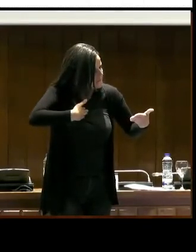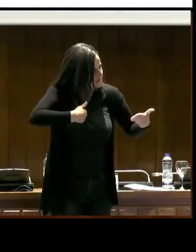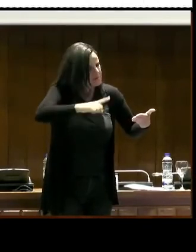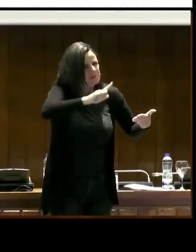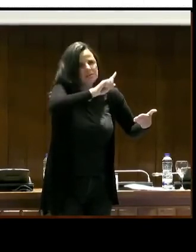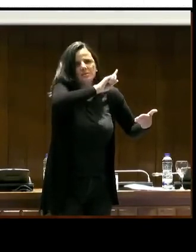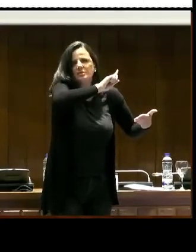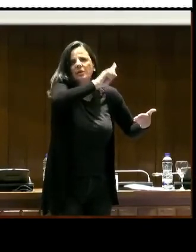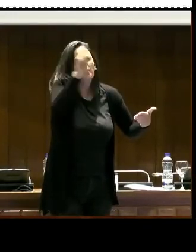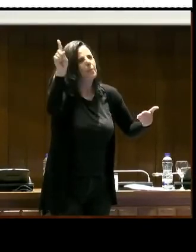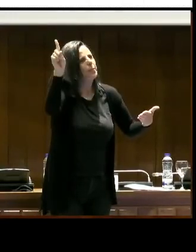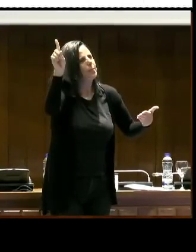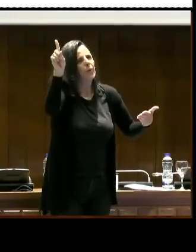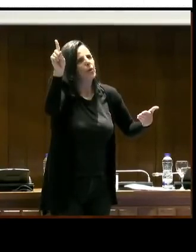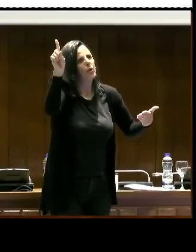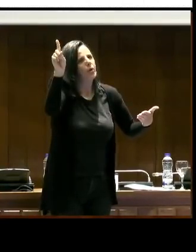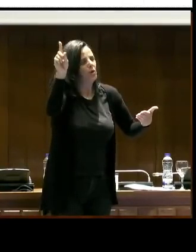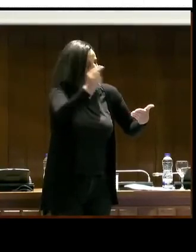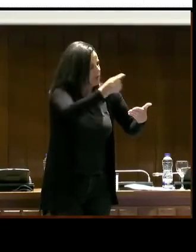No escribo lo que quiero.